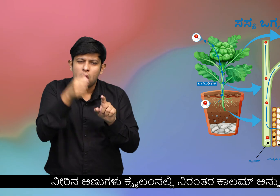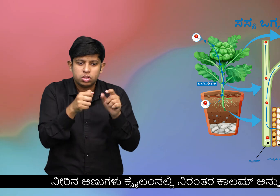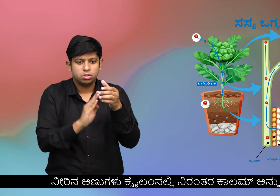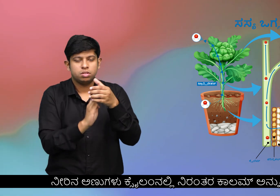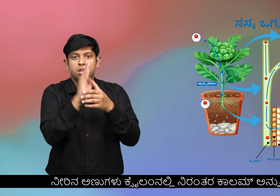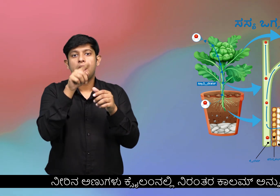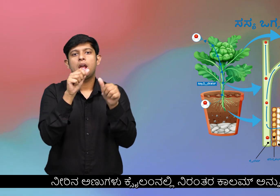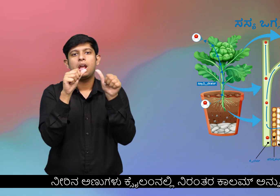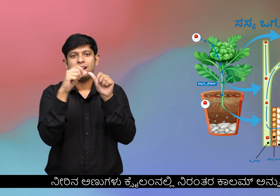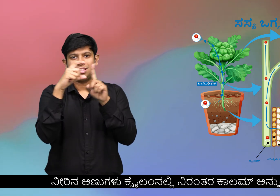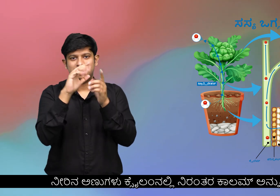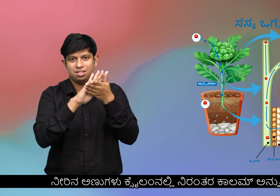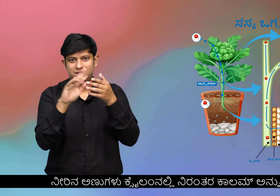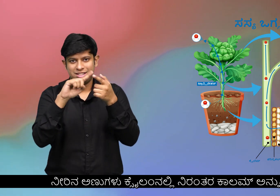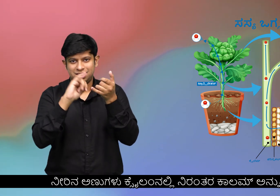ಕಾಲಮನ್ನು ರೂಪಿಸುತ್ತವೆ.